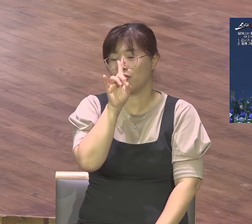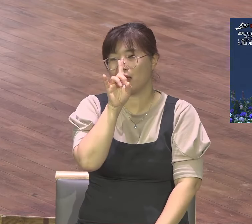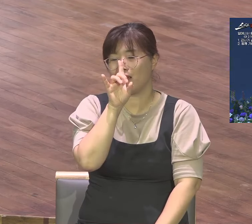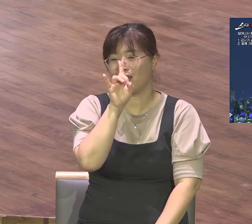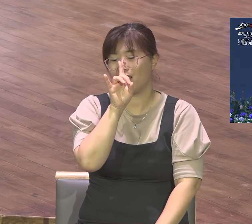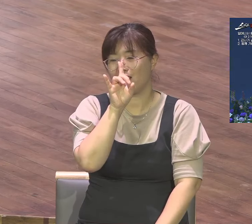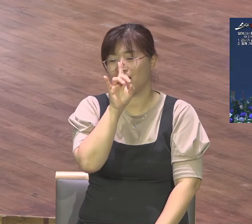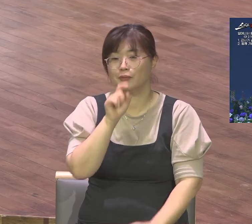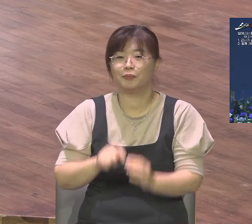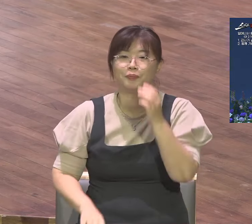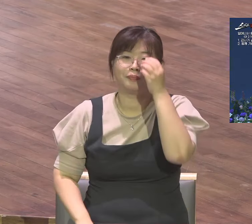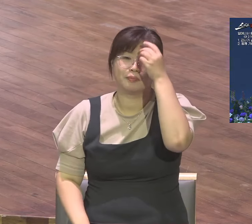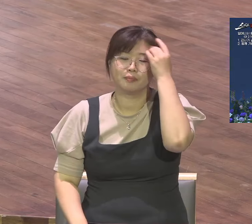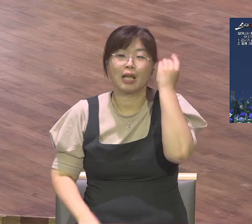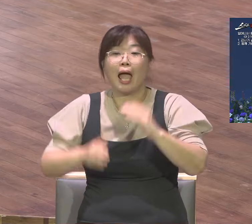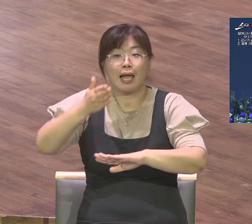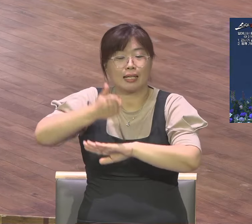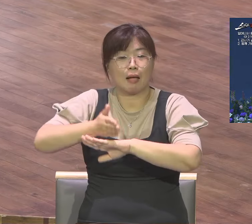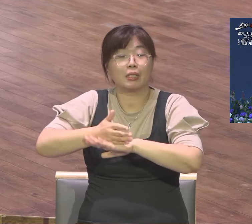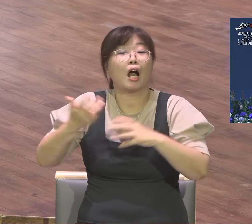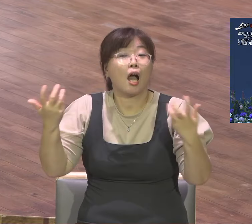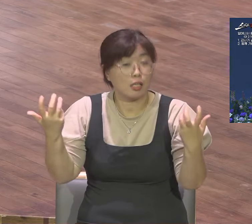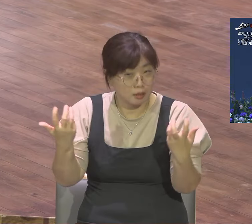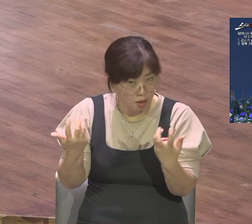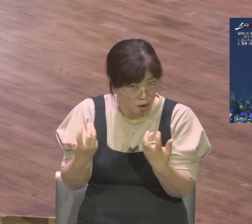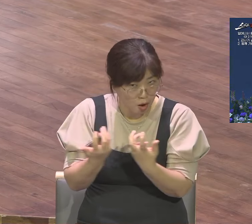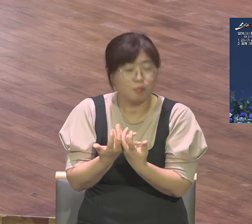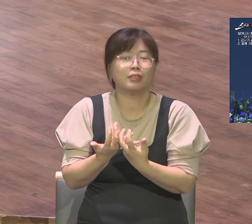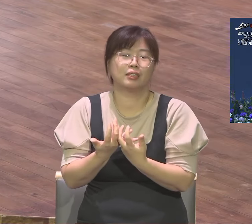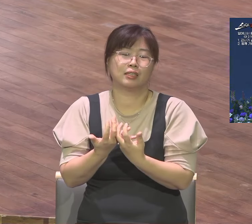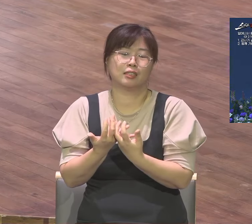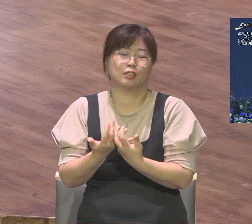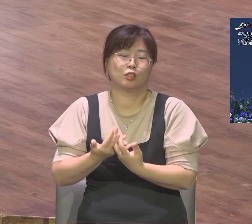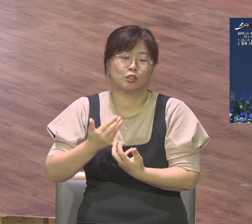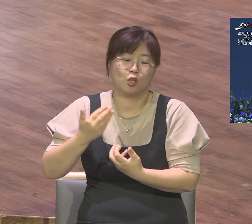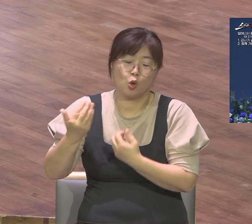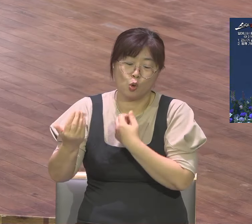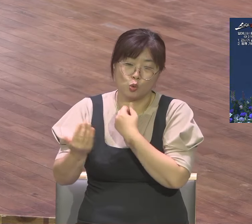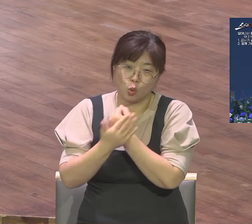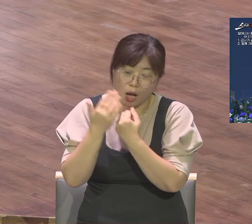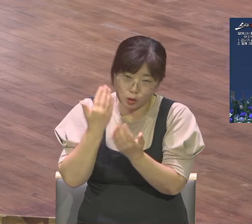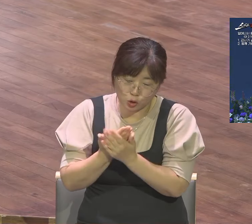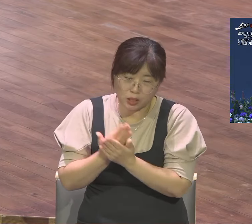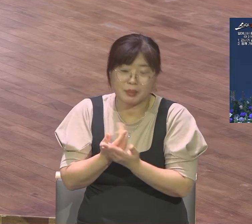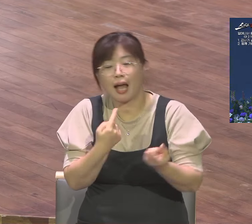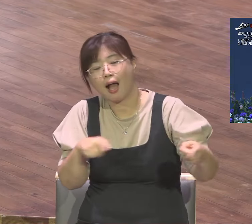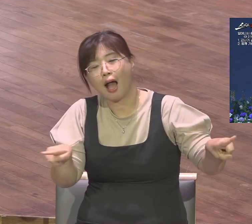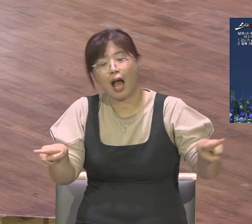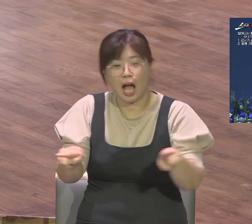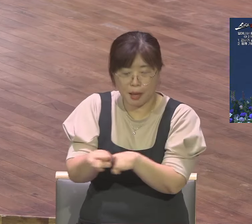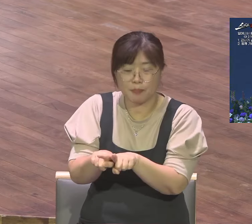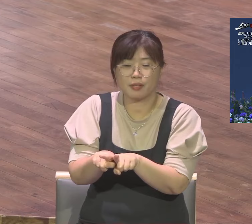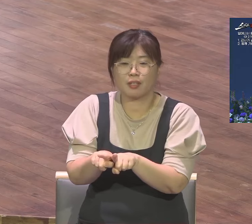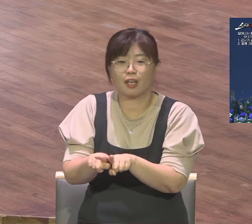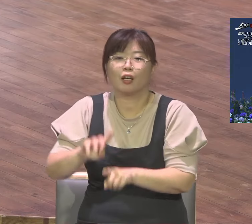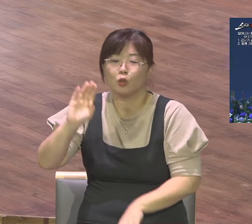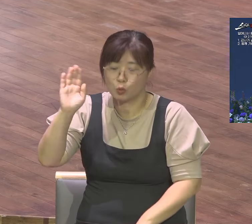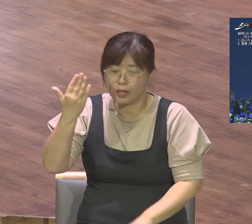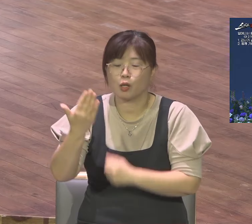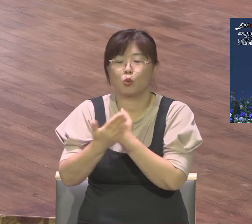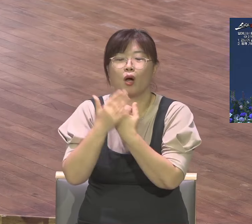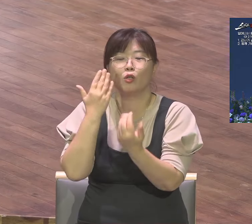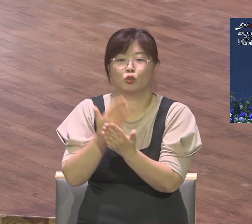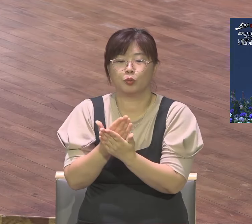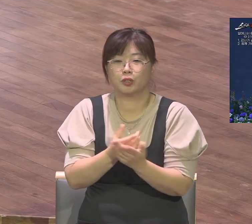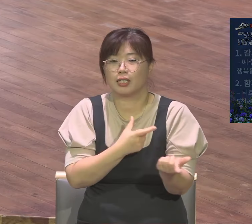말씀하셨습니다. 하나님이여 감사가 넘치는 내 신명 되게 하여 주옵소서. 함께 가는 원리세 체질 되게 하여 주옵소서. 주여